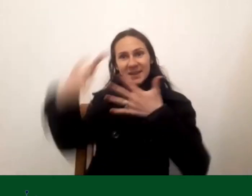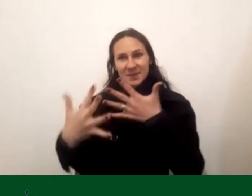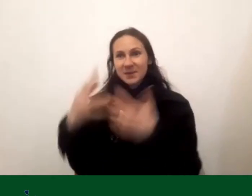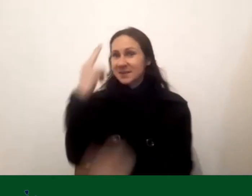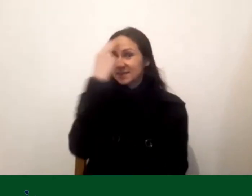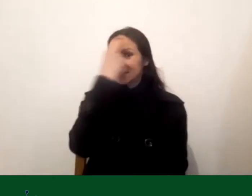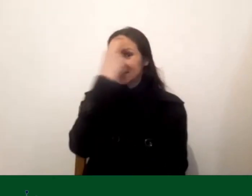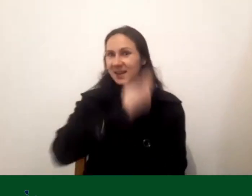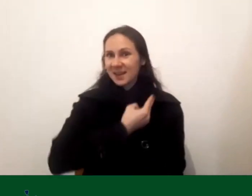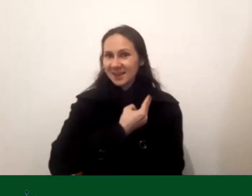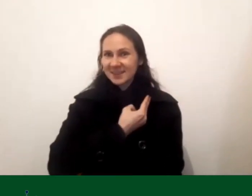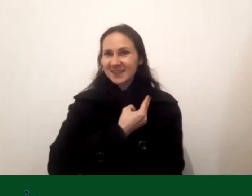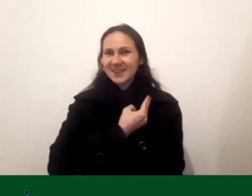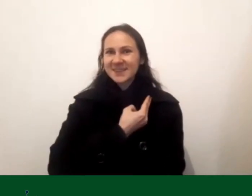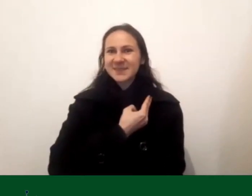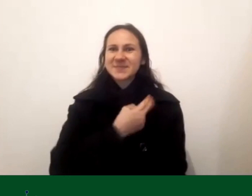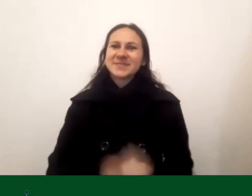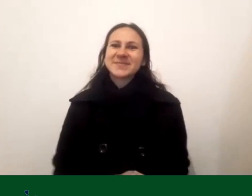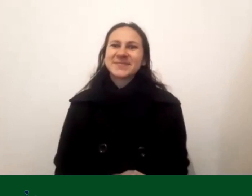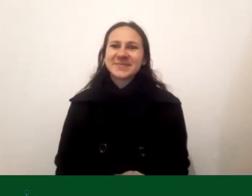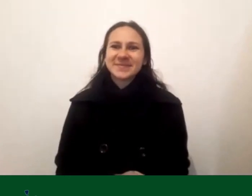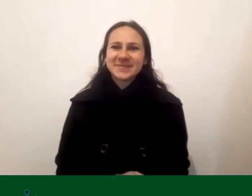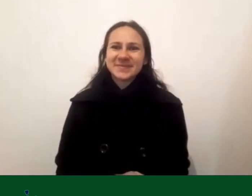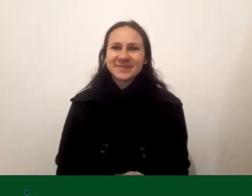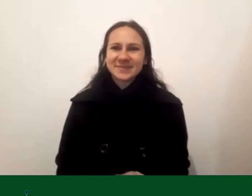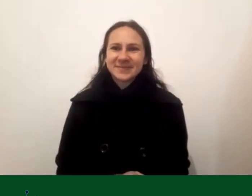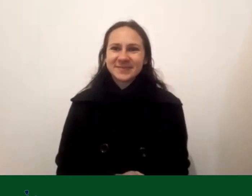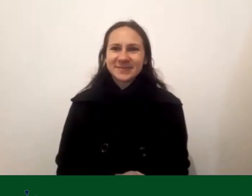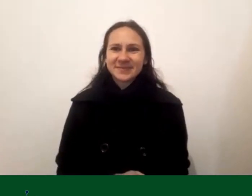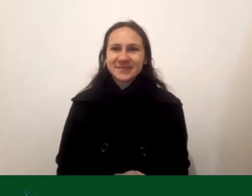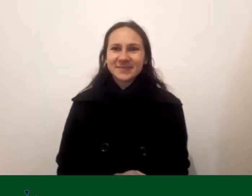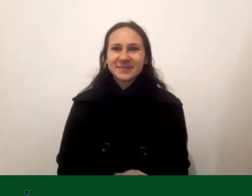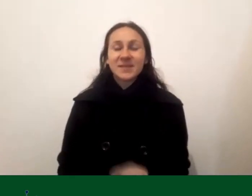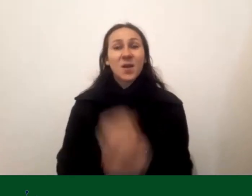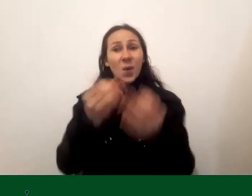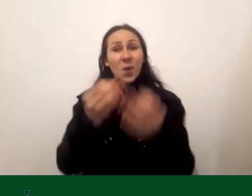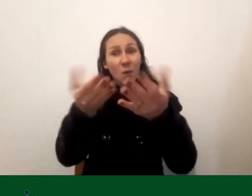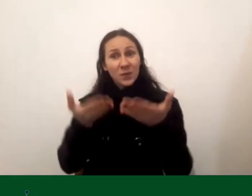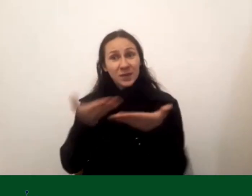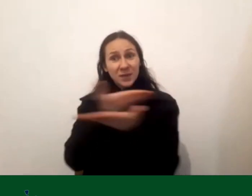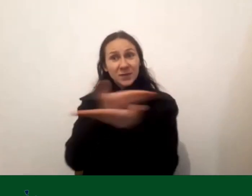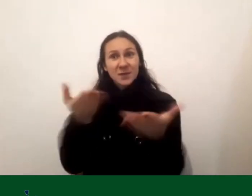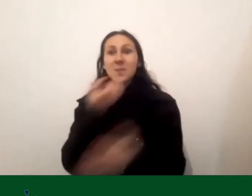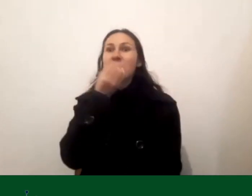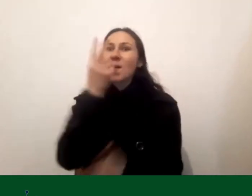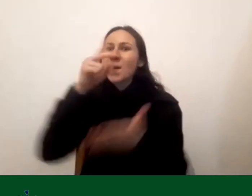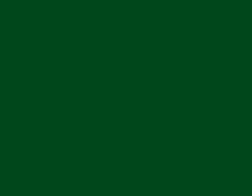e convidar vocês para uma boa leitura.